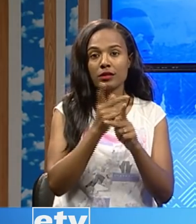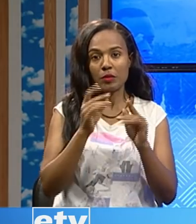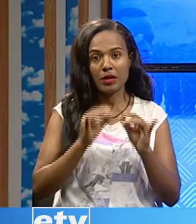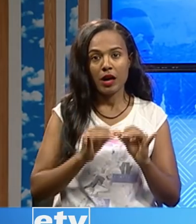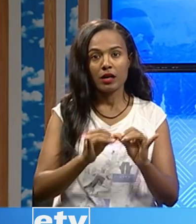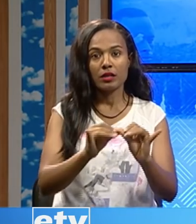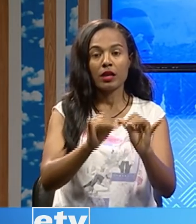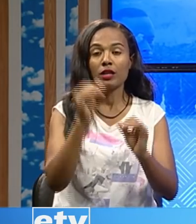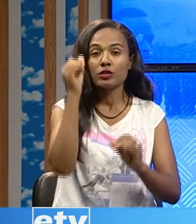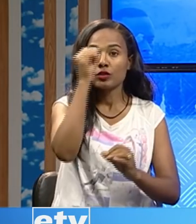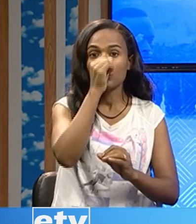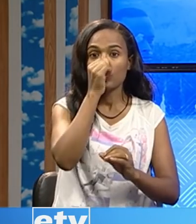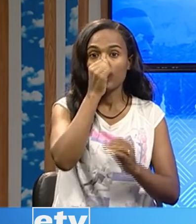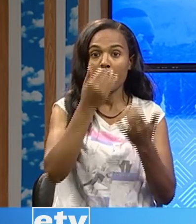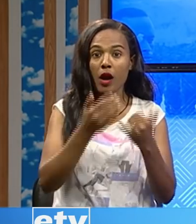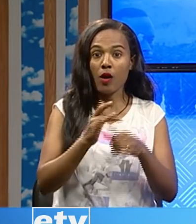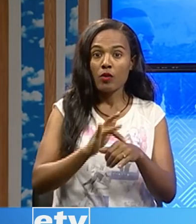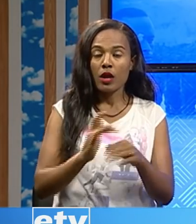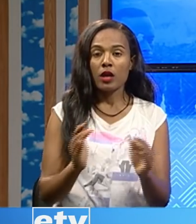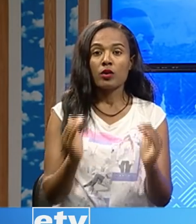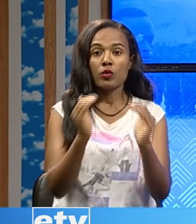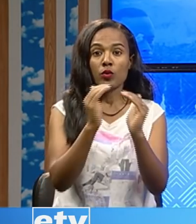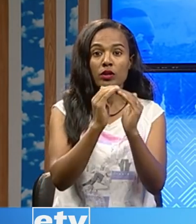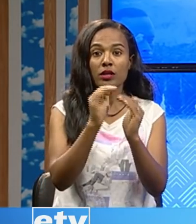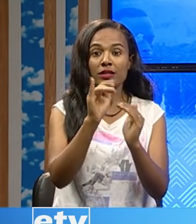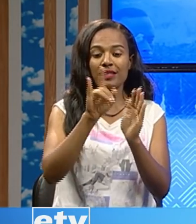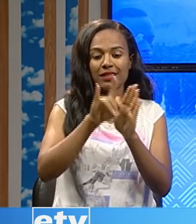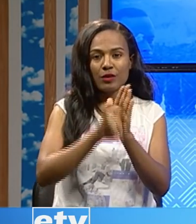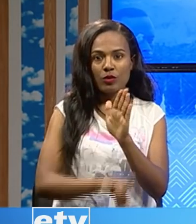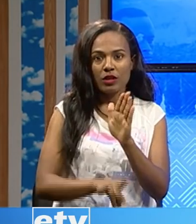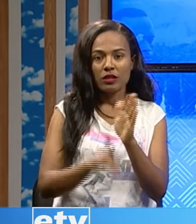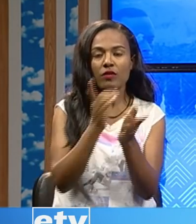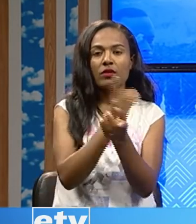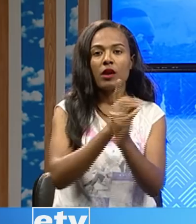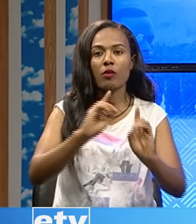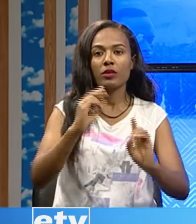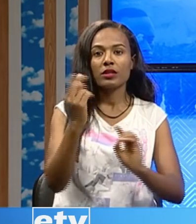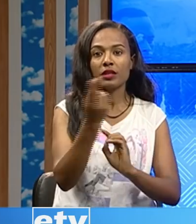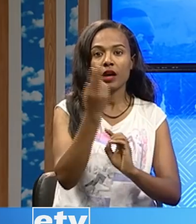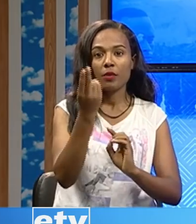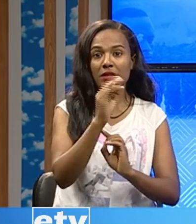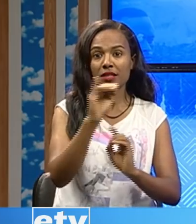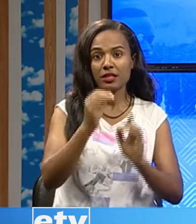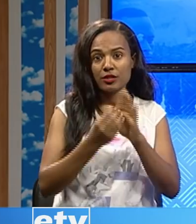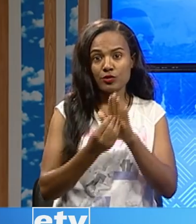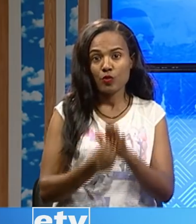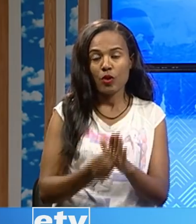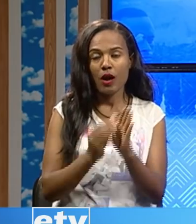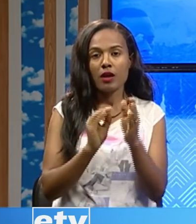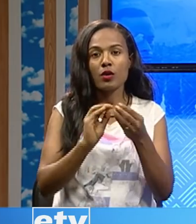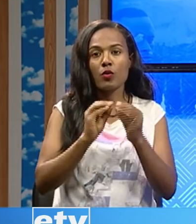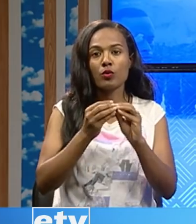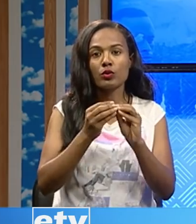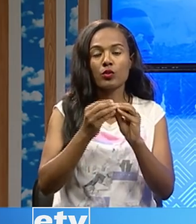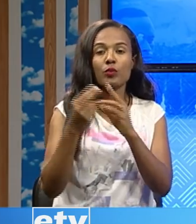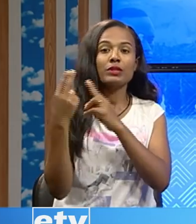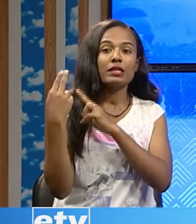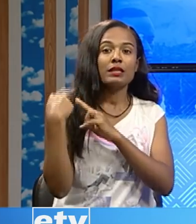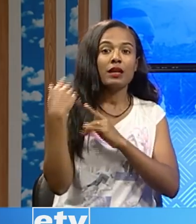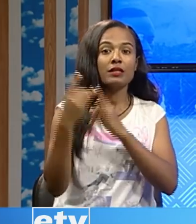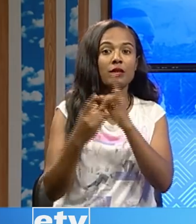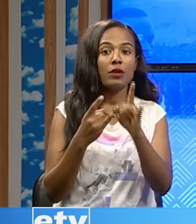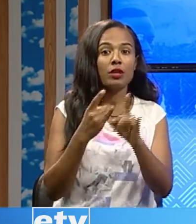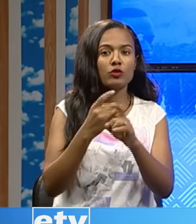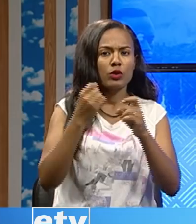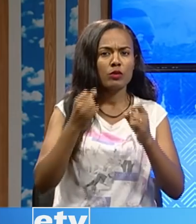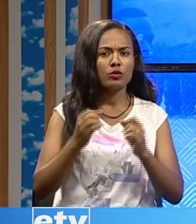ቀጥላለች። ኢትዮጵያ አሁን ላይ እኩልነትን እንደ ውርደት፣ ፍትሐዊ ተጠቃሚነትን እንደ ጭቆና የቆጠሩ በስልጣን ዘመናቸው